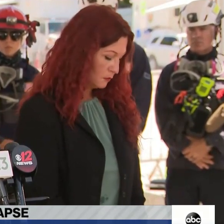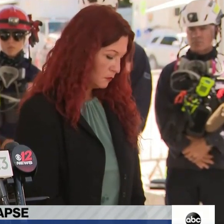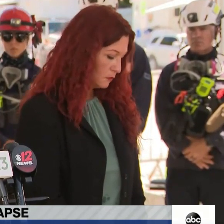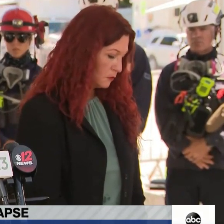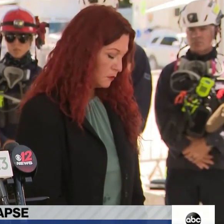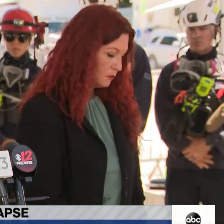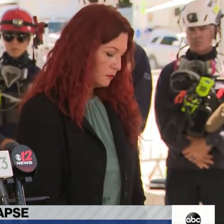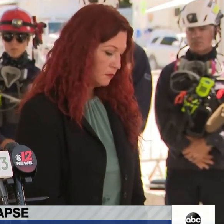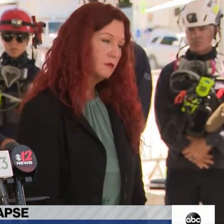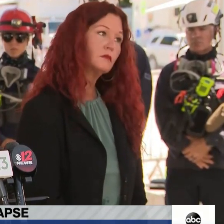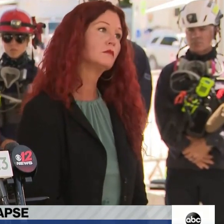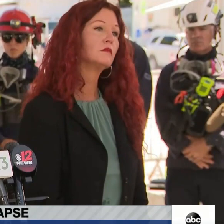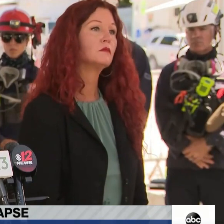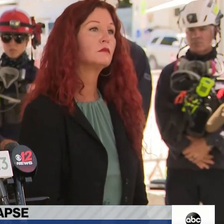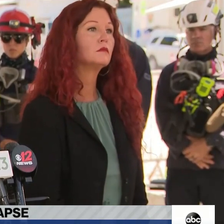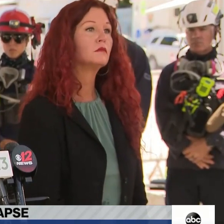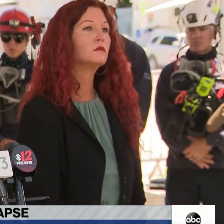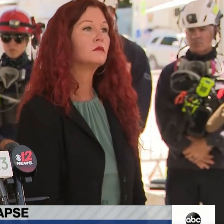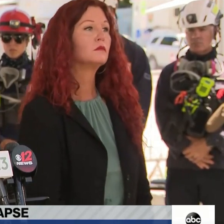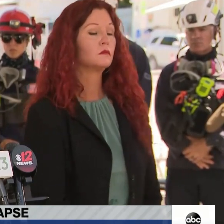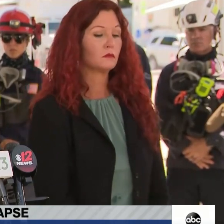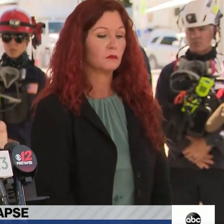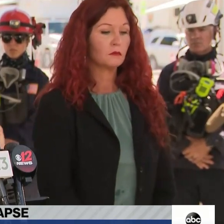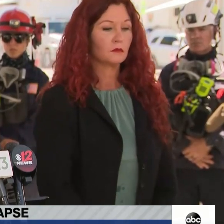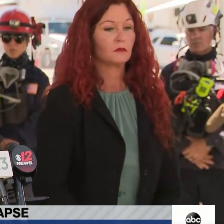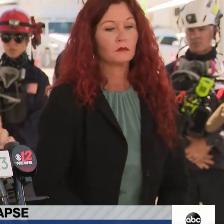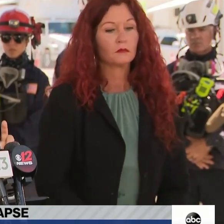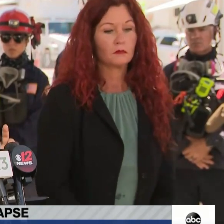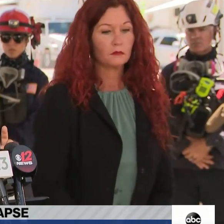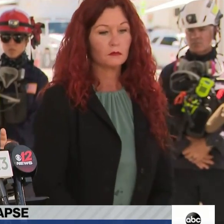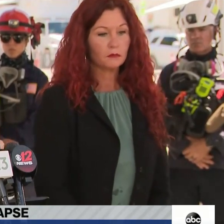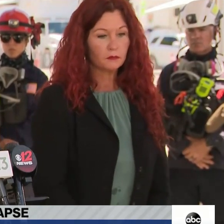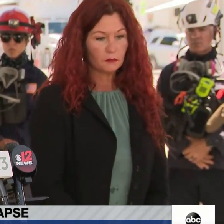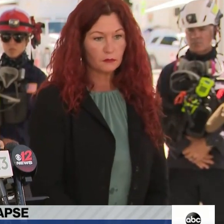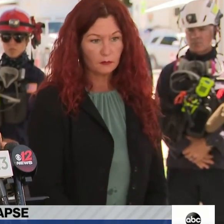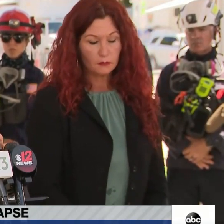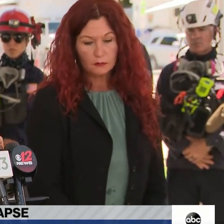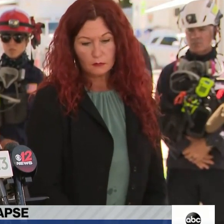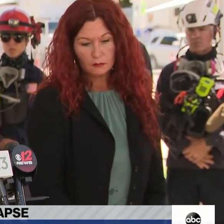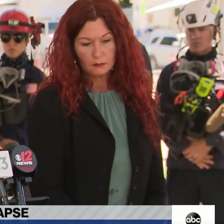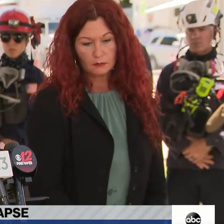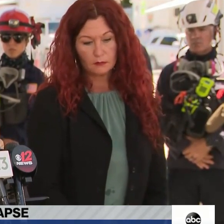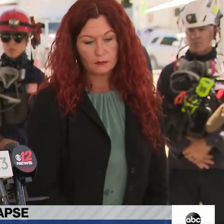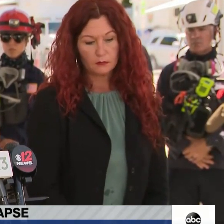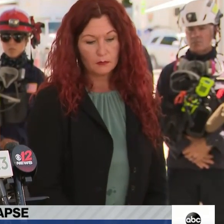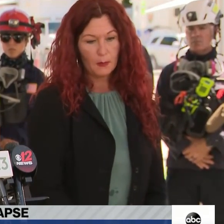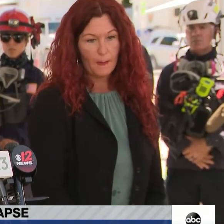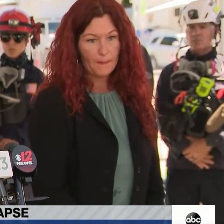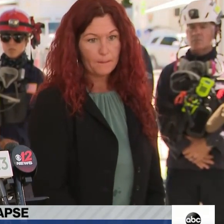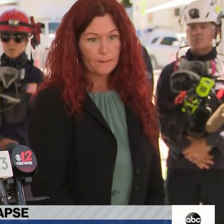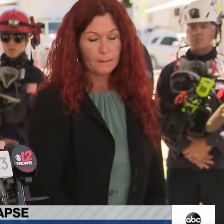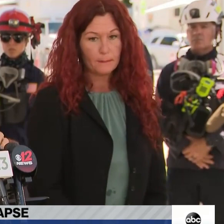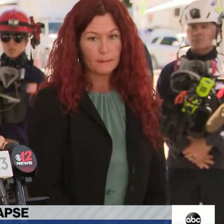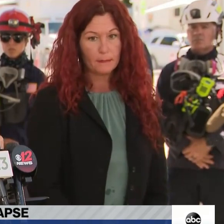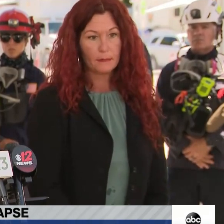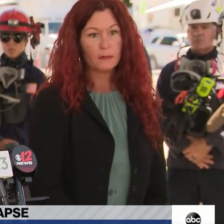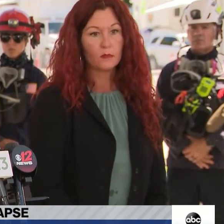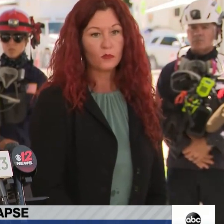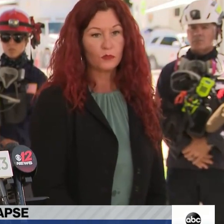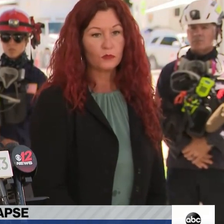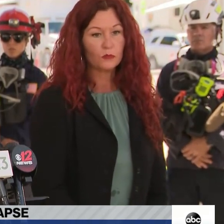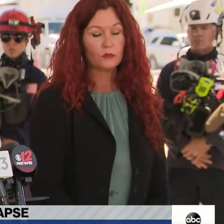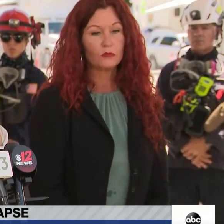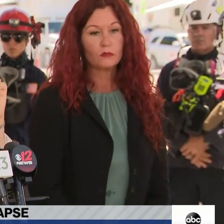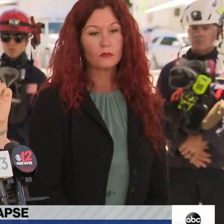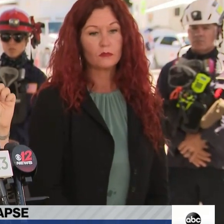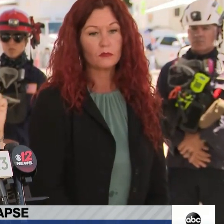animales que quedan en el edificio. Pasaron tres búsquedas y no encontraron. Finalmente, ellos